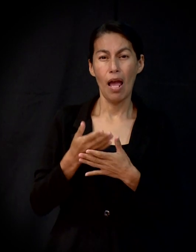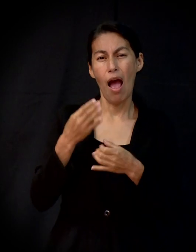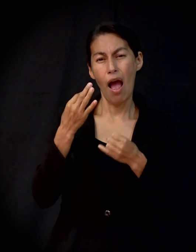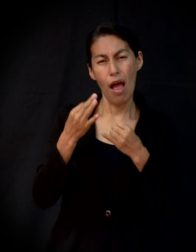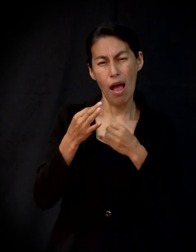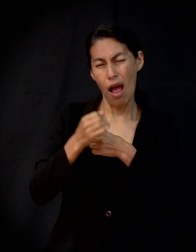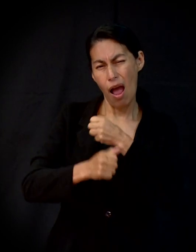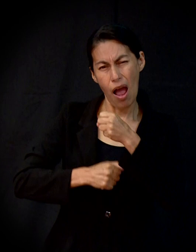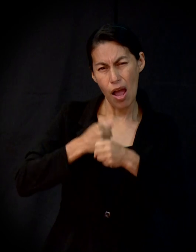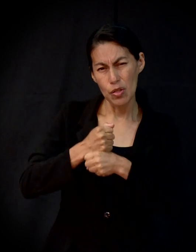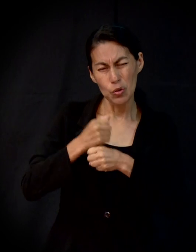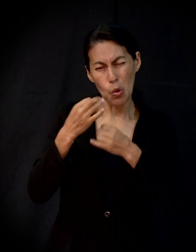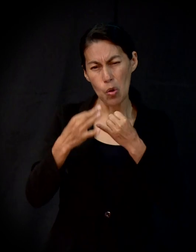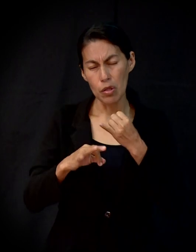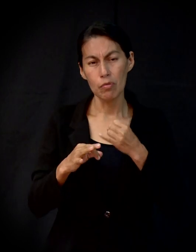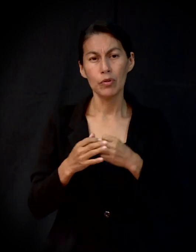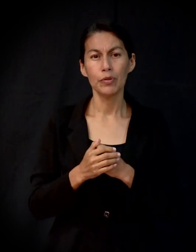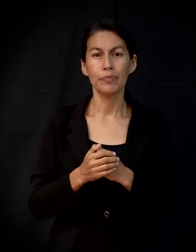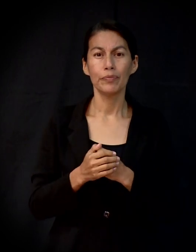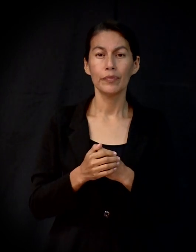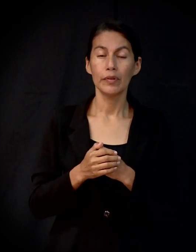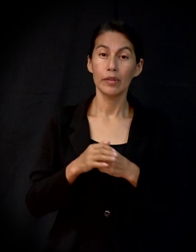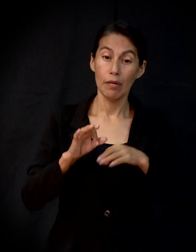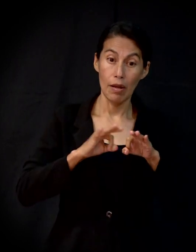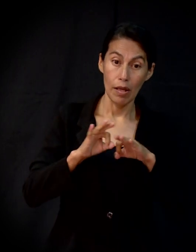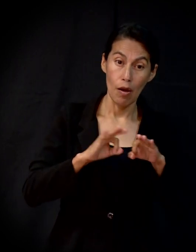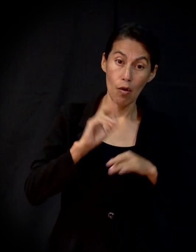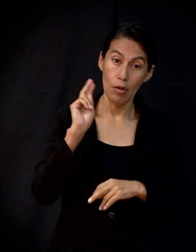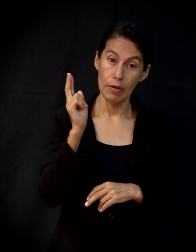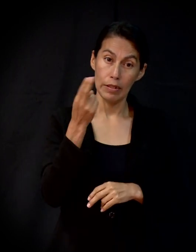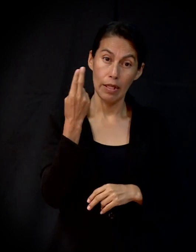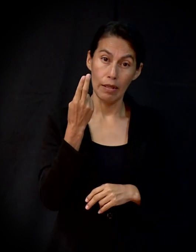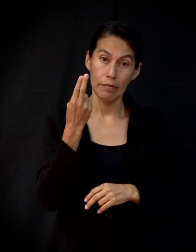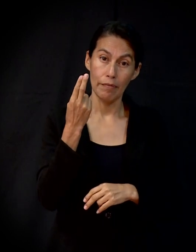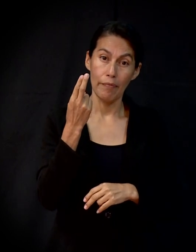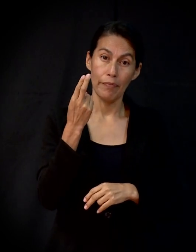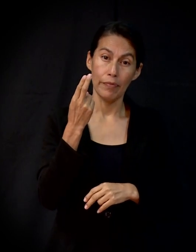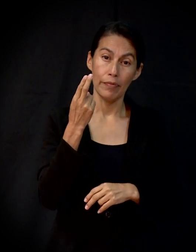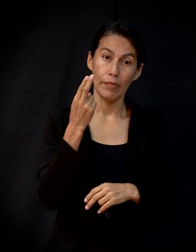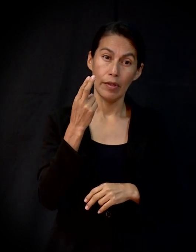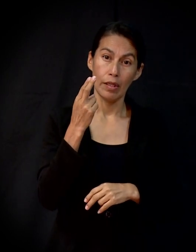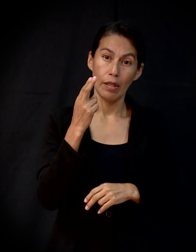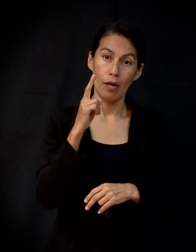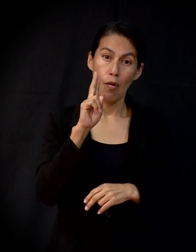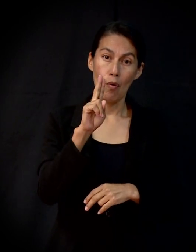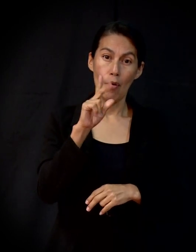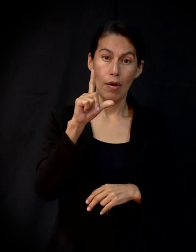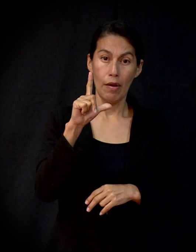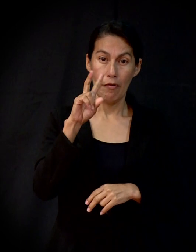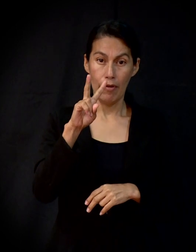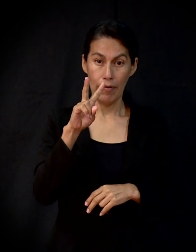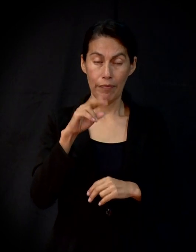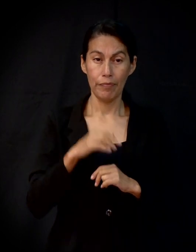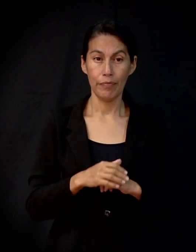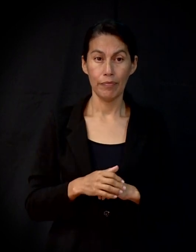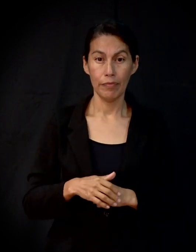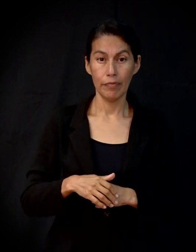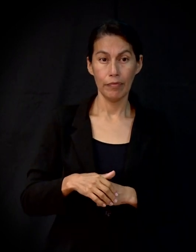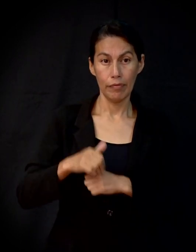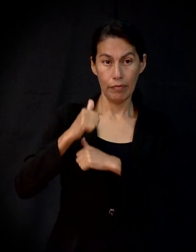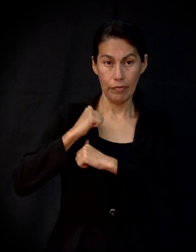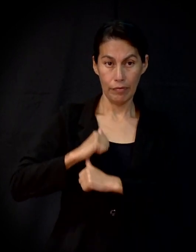estuve trabajando en la Universidad de Madrid, en el estado de Chiapas, como directora de la Escuela de